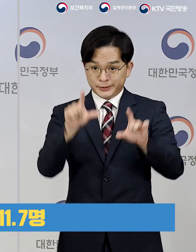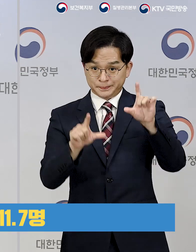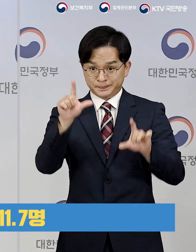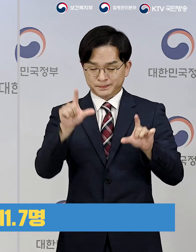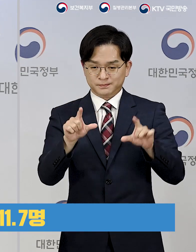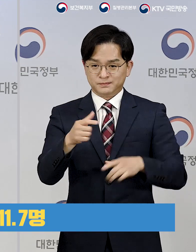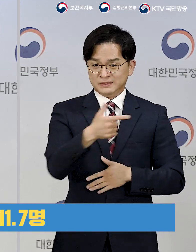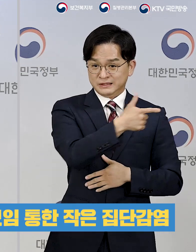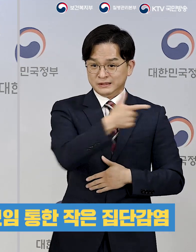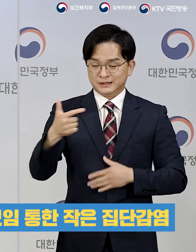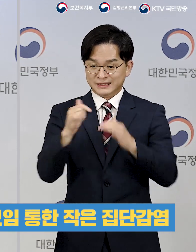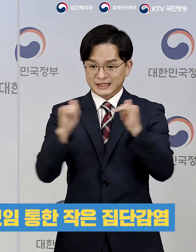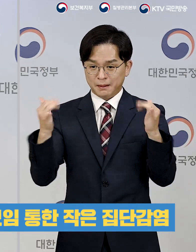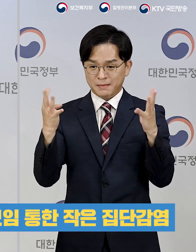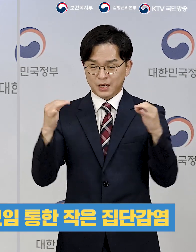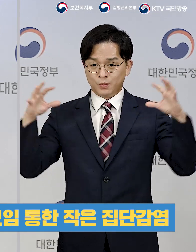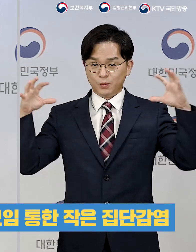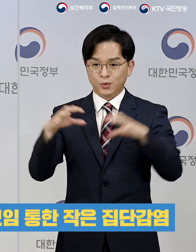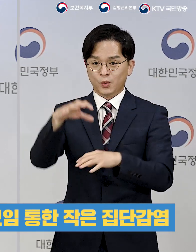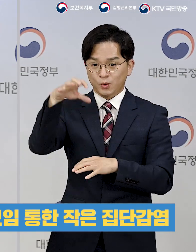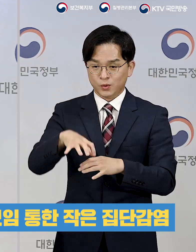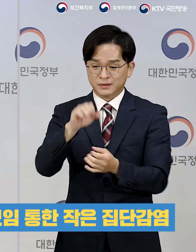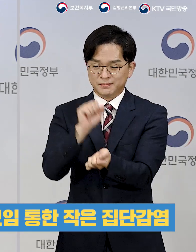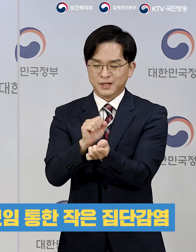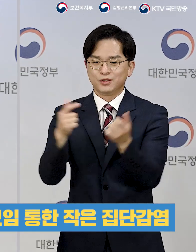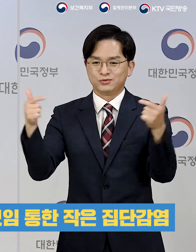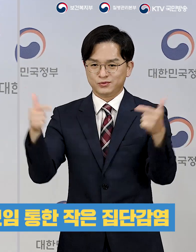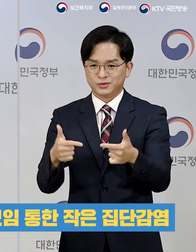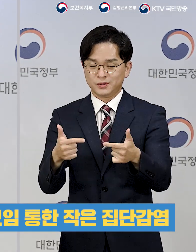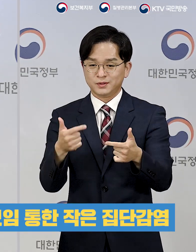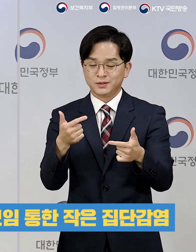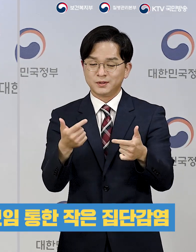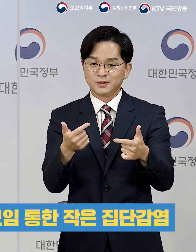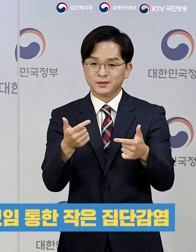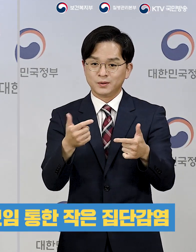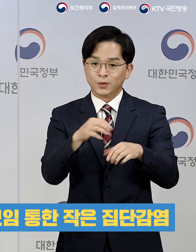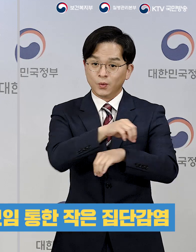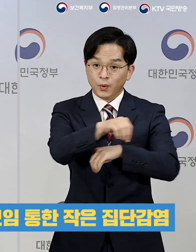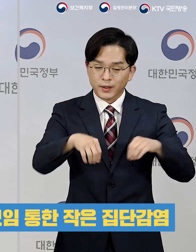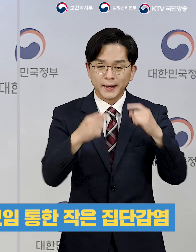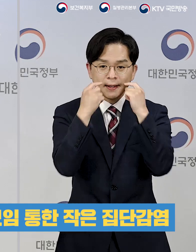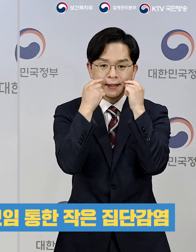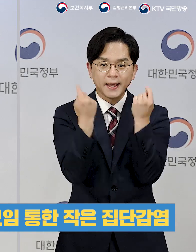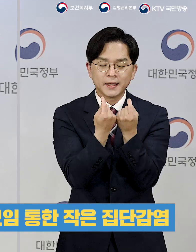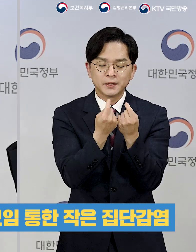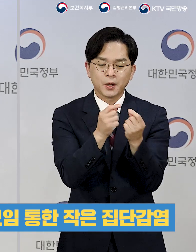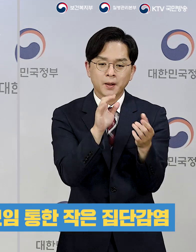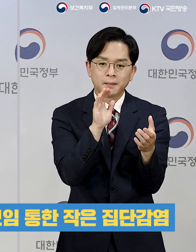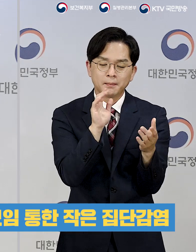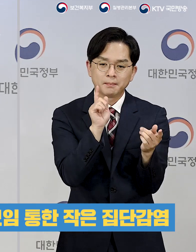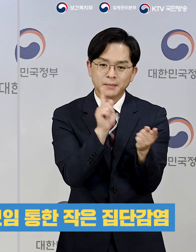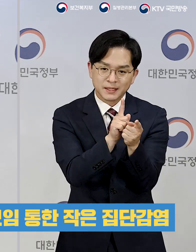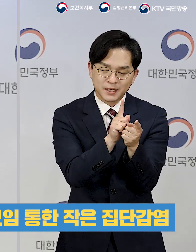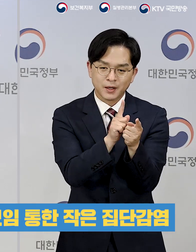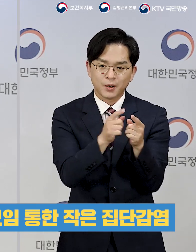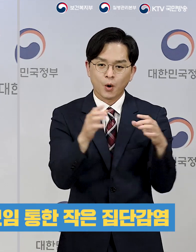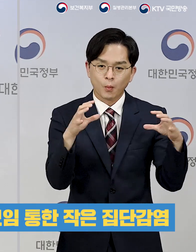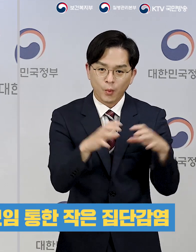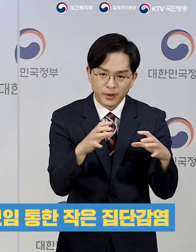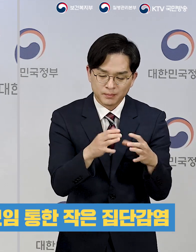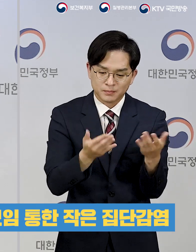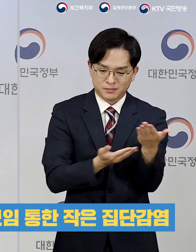결과입니다. 전파 양상에 있어서는 대규모 다중이용시설보다는 친목, 종교시설